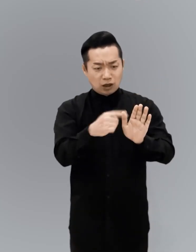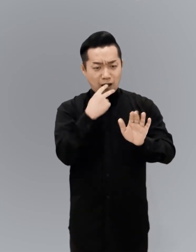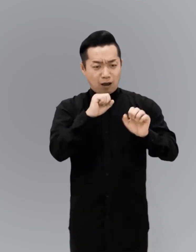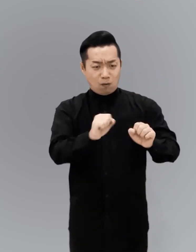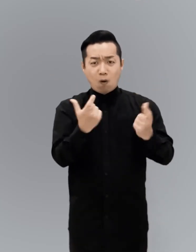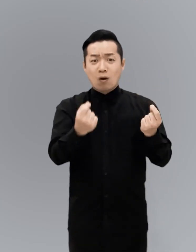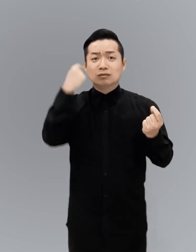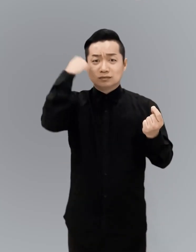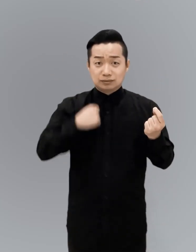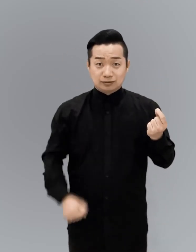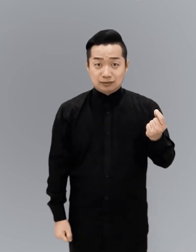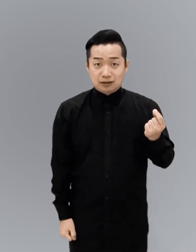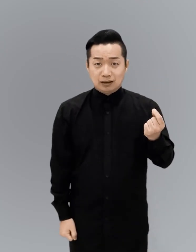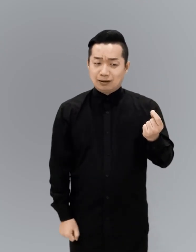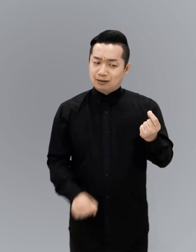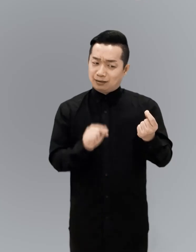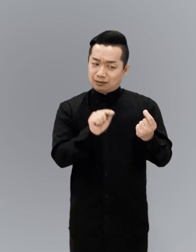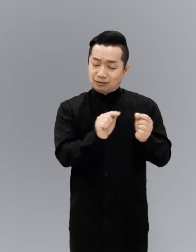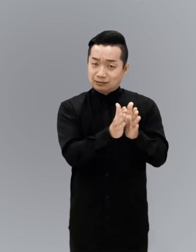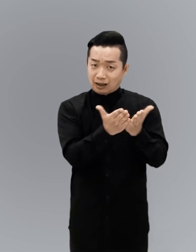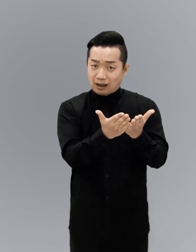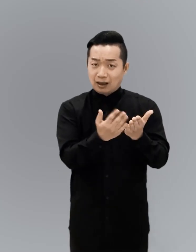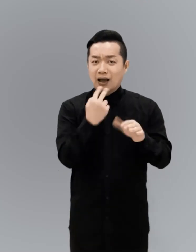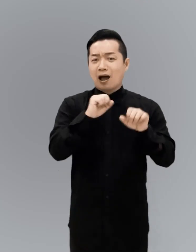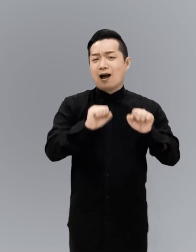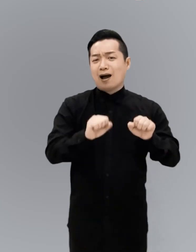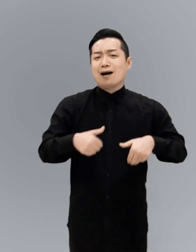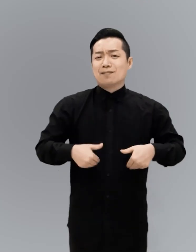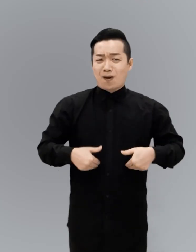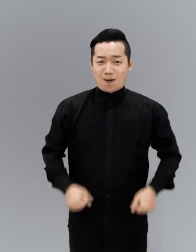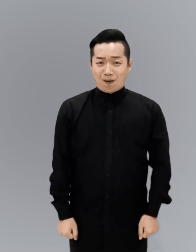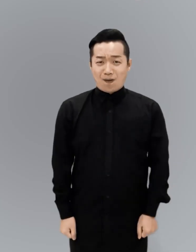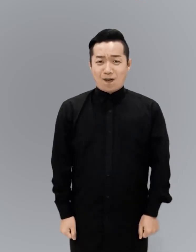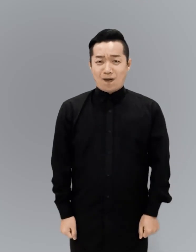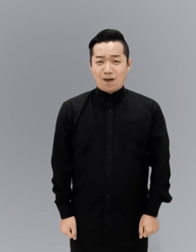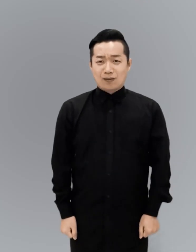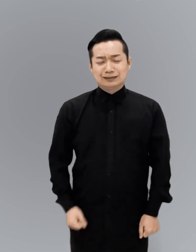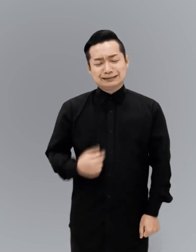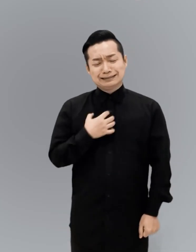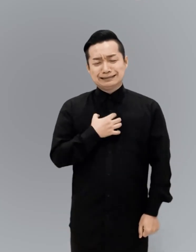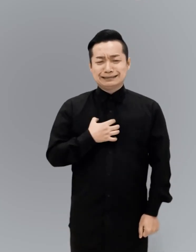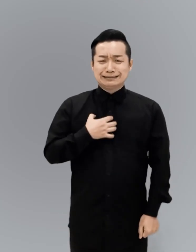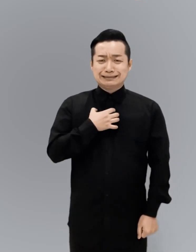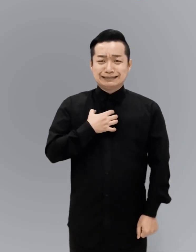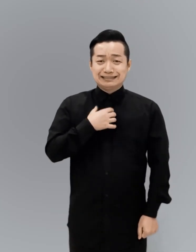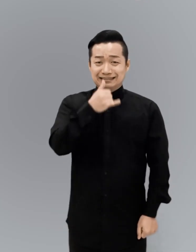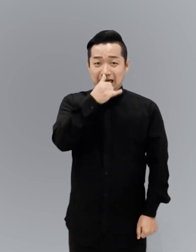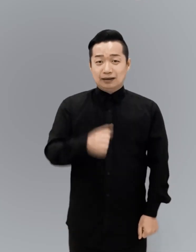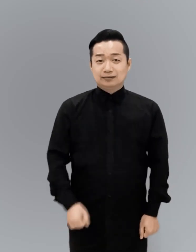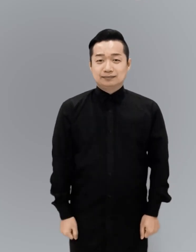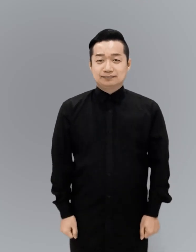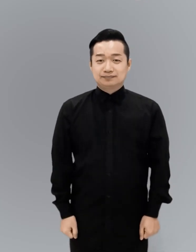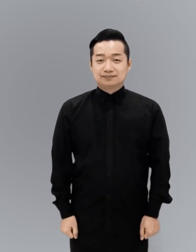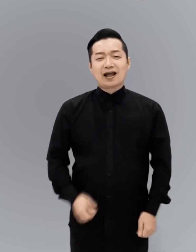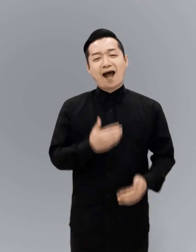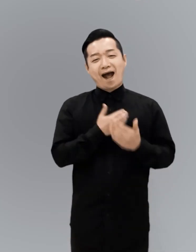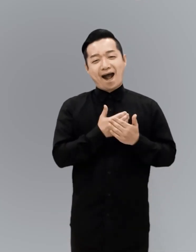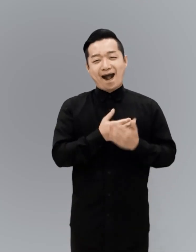하나의 생명체처럼 느껴져서 잘 얘가 살아남아야 될 텐데 이런 걱정도